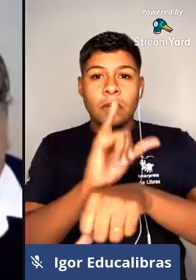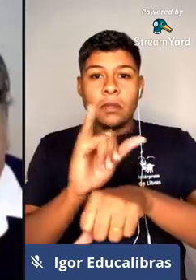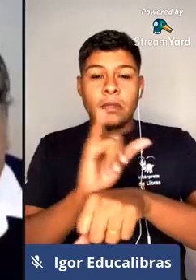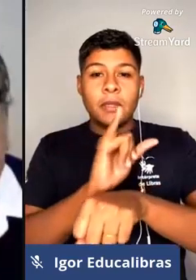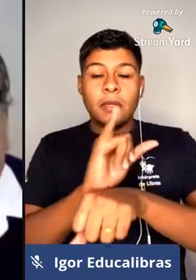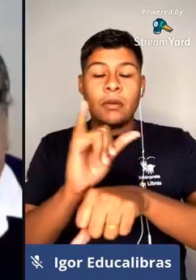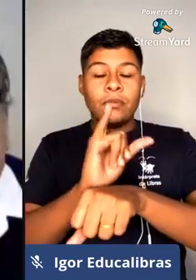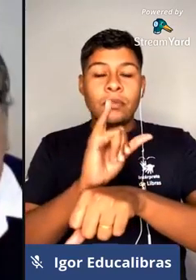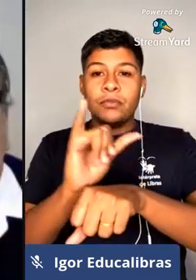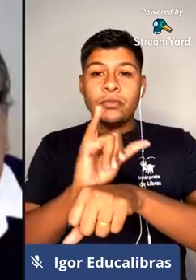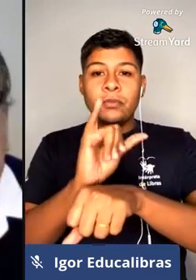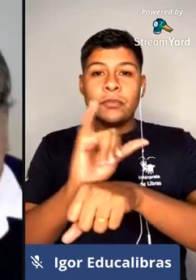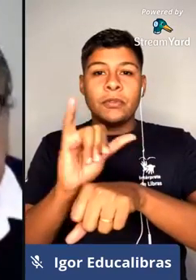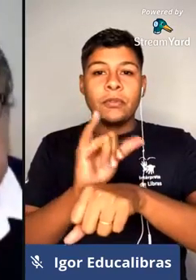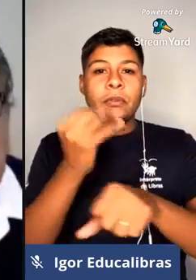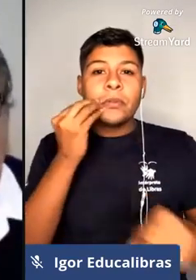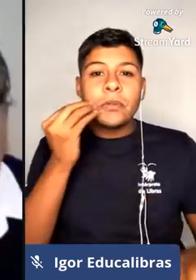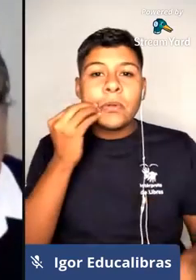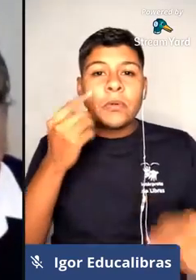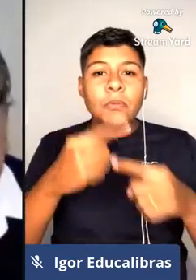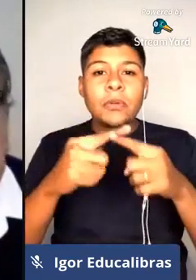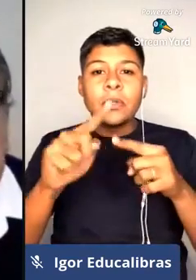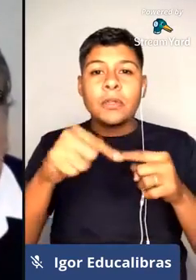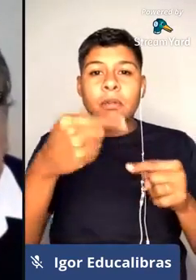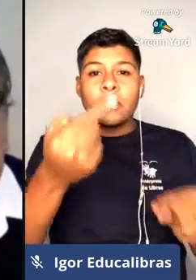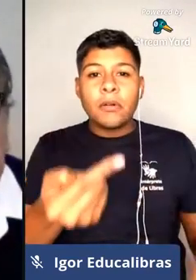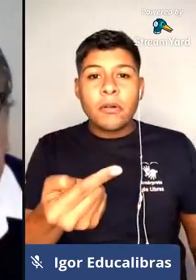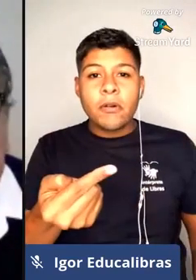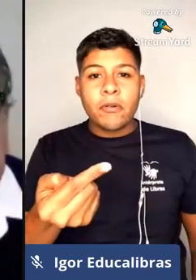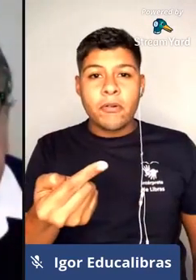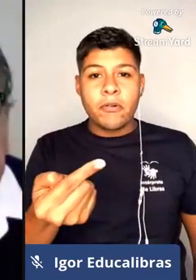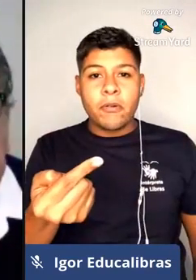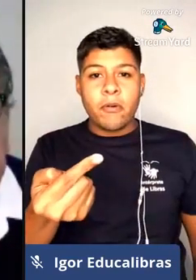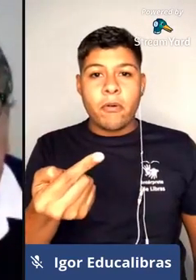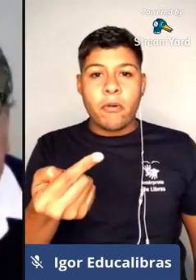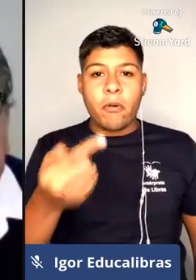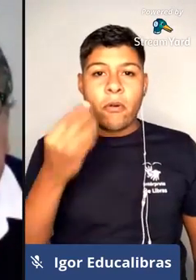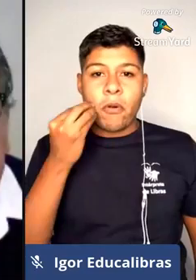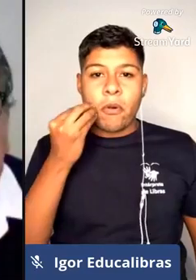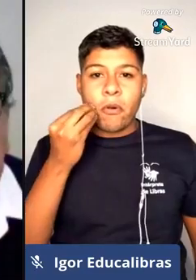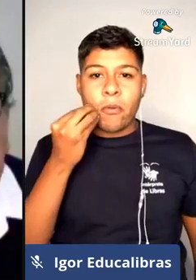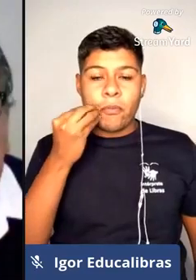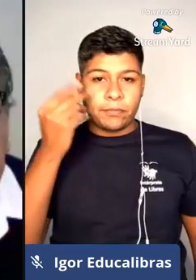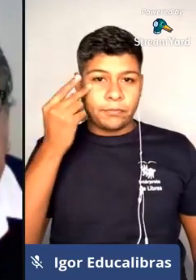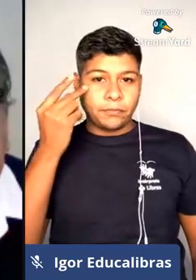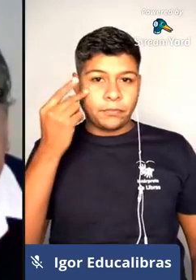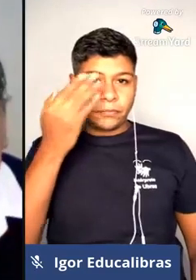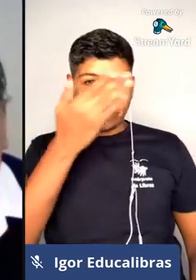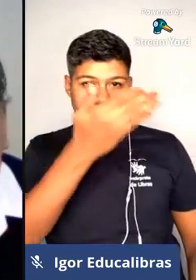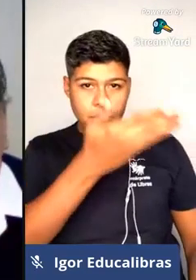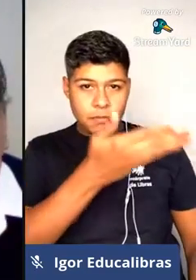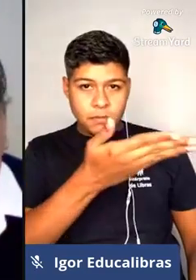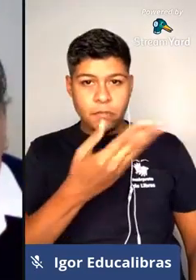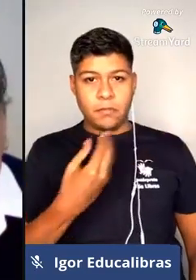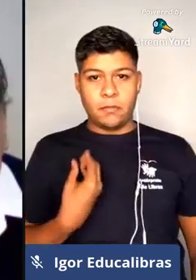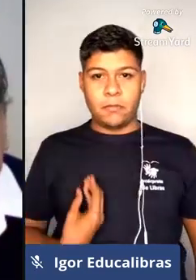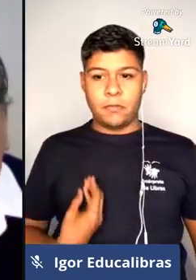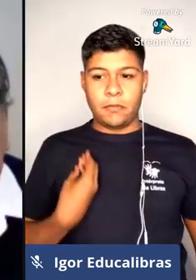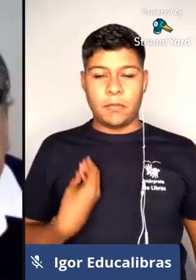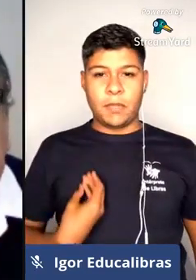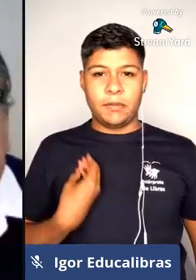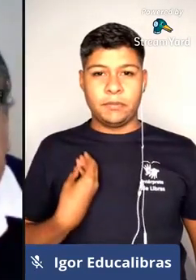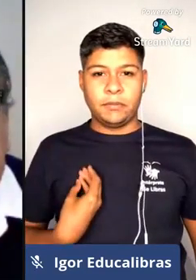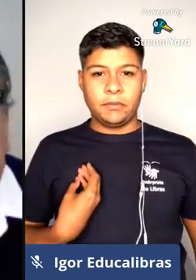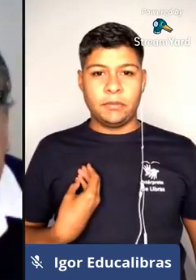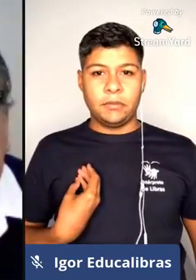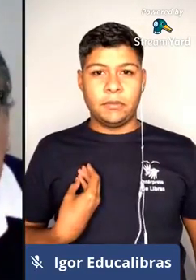municipal, que depois tomou o nome de Escola Especial Experimental, lá em Porto Alegre, que a